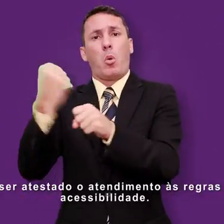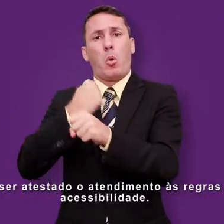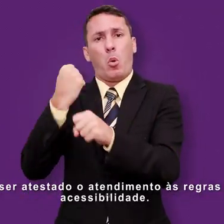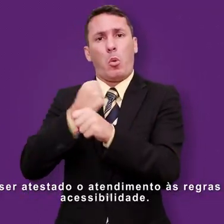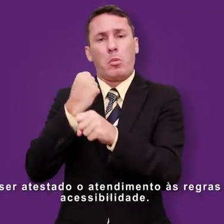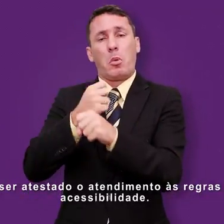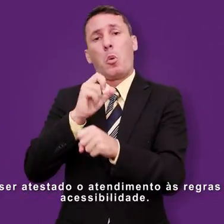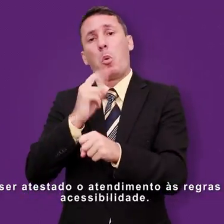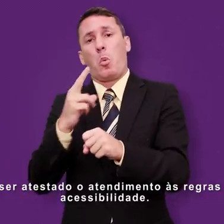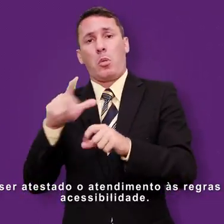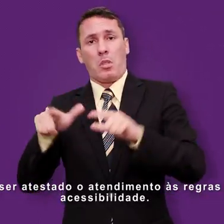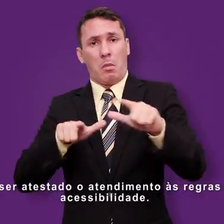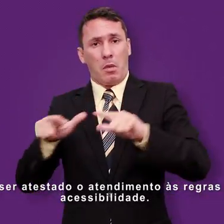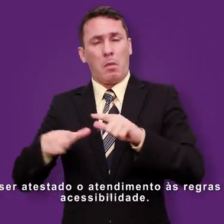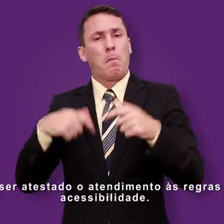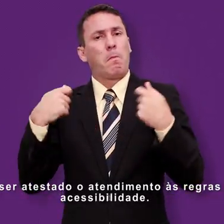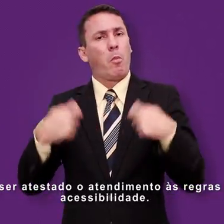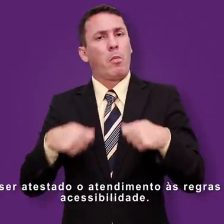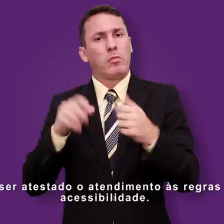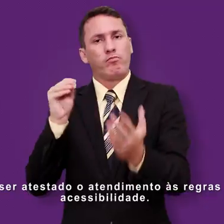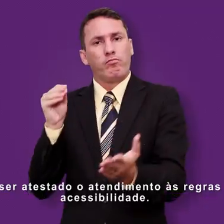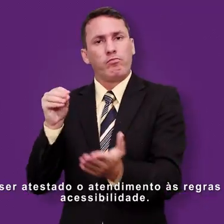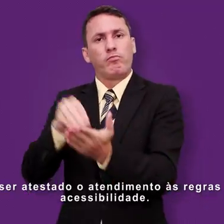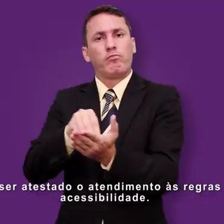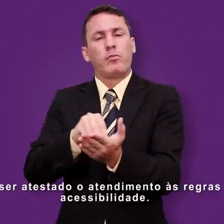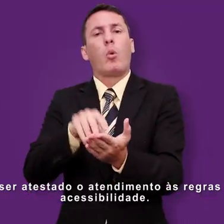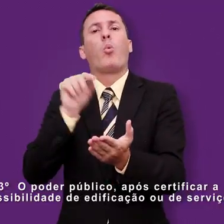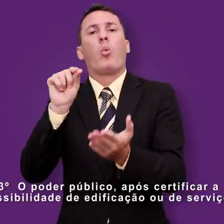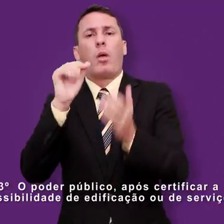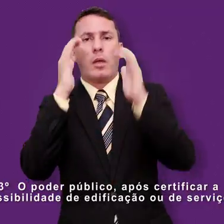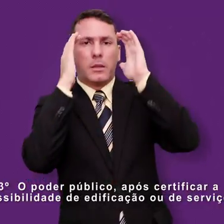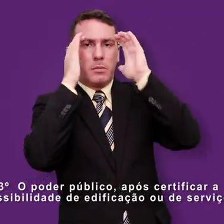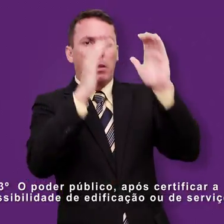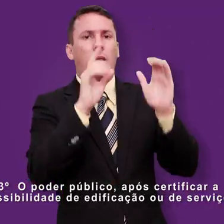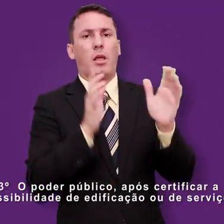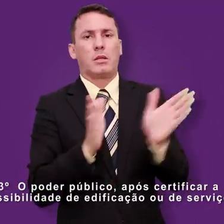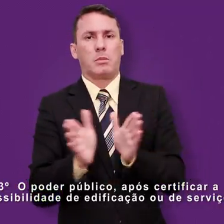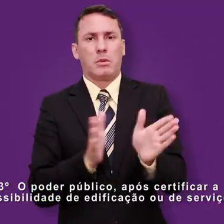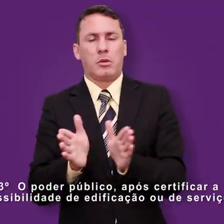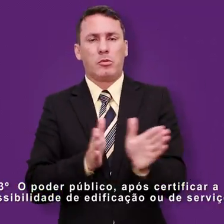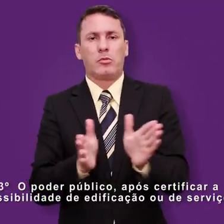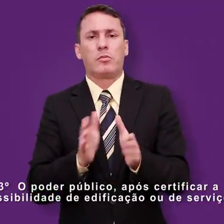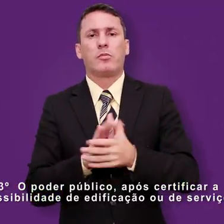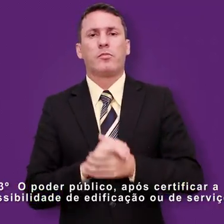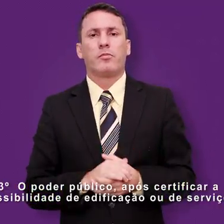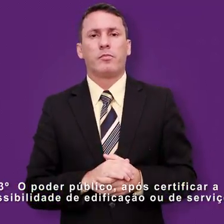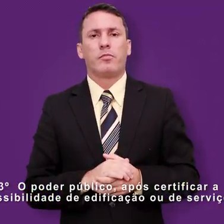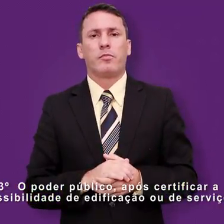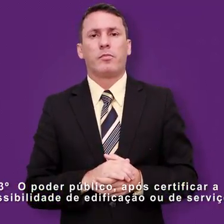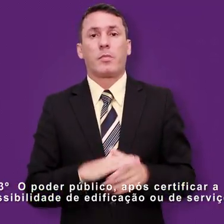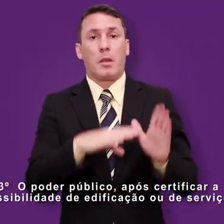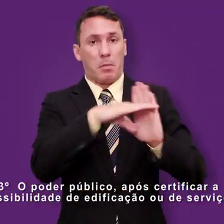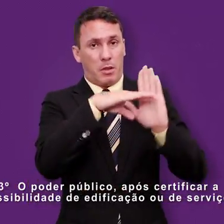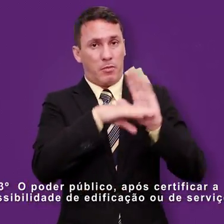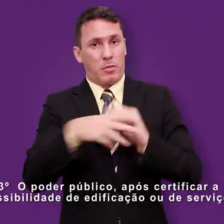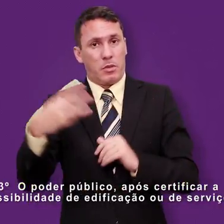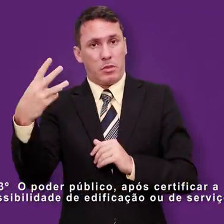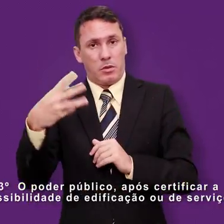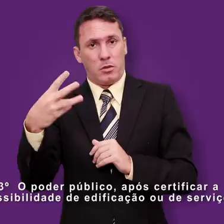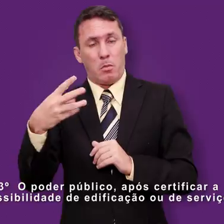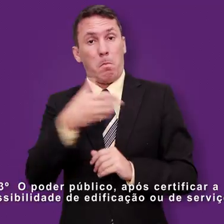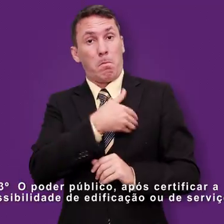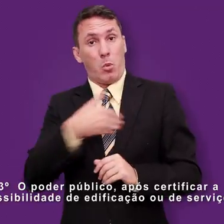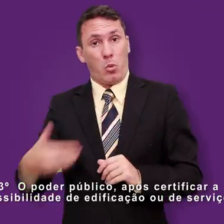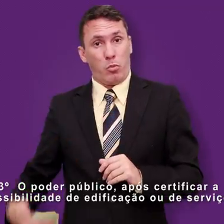deve ser atestado o atendimento às regras de acessibilidade. Parágrafo 3º. O poder público, após certificar